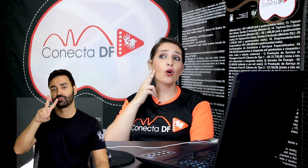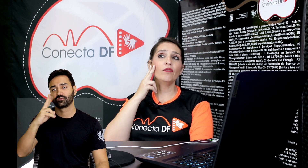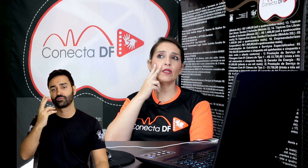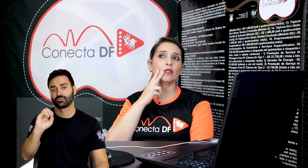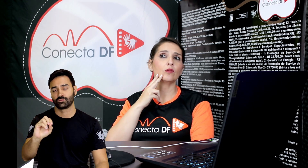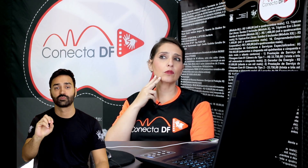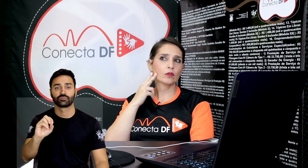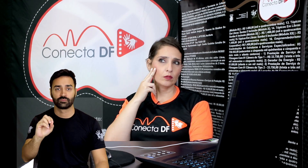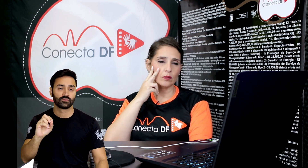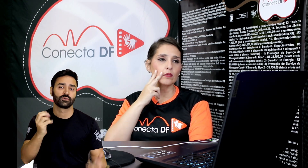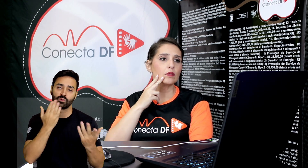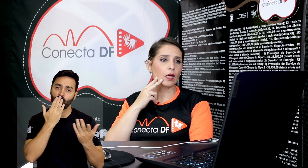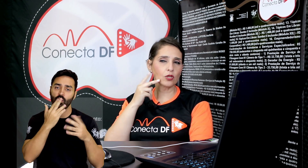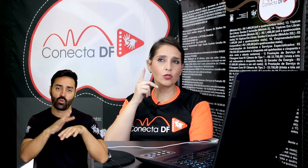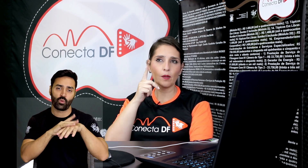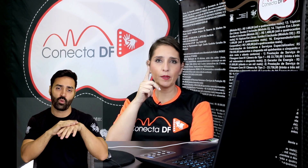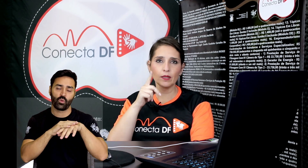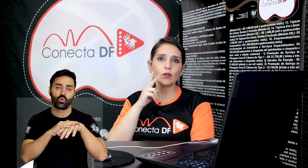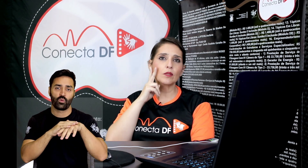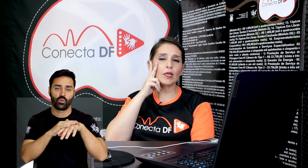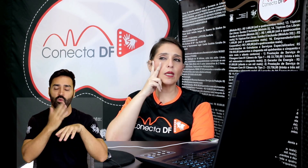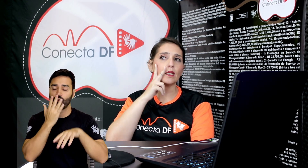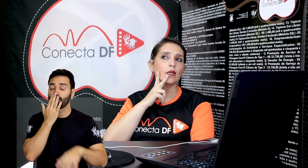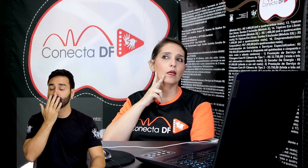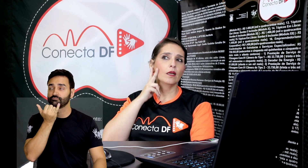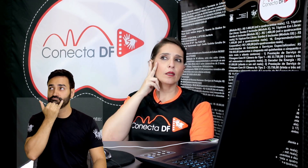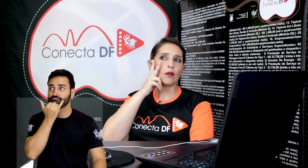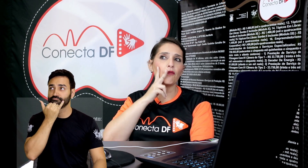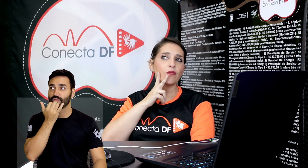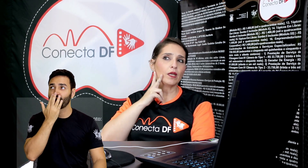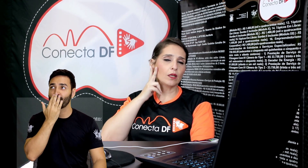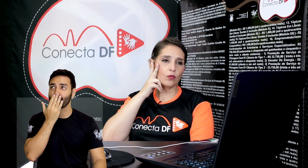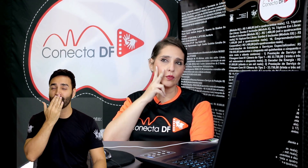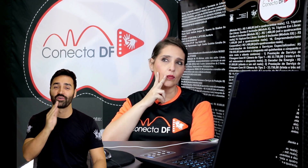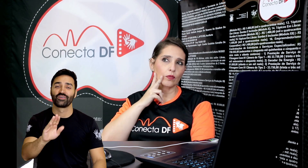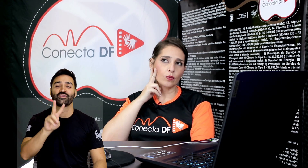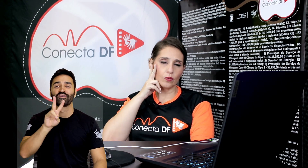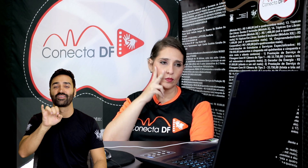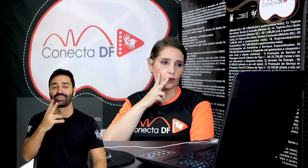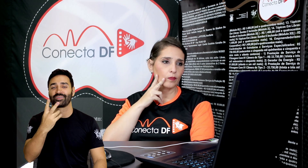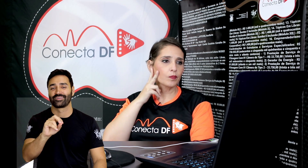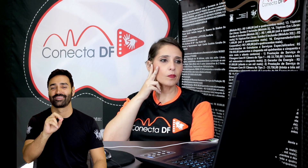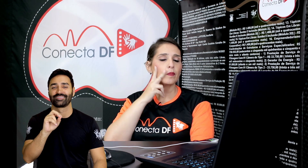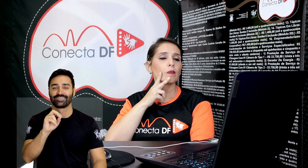da cor vinho. Tá? A gente já aprendeu isso aqui. Então, vinho.